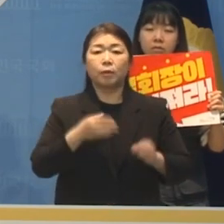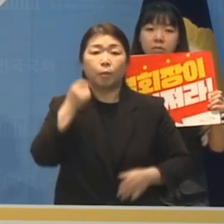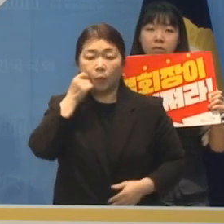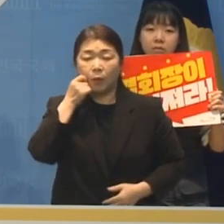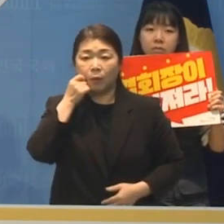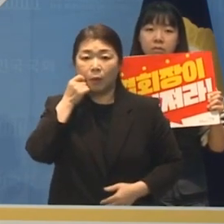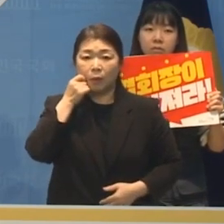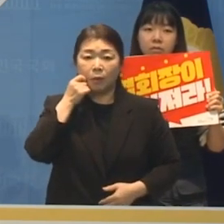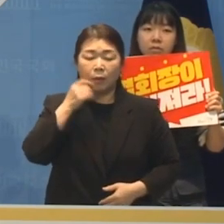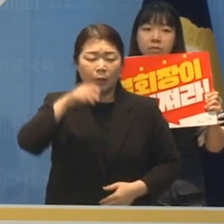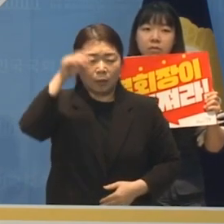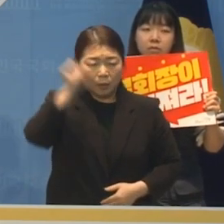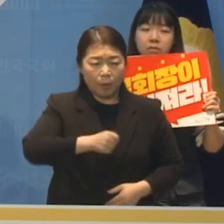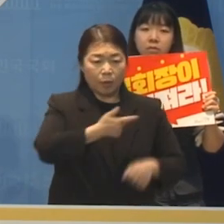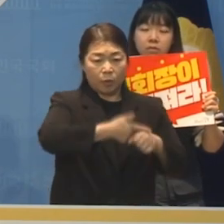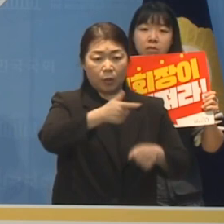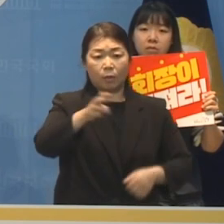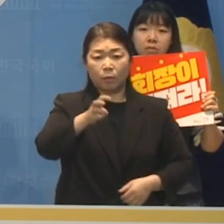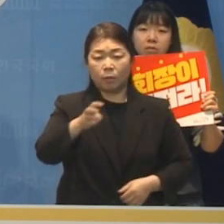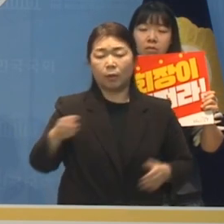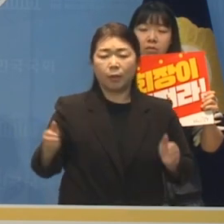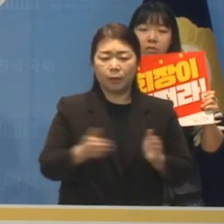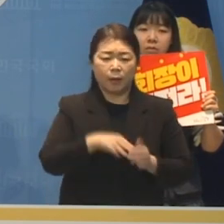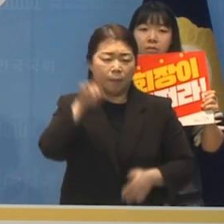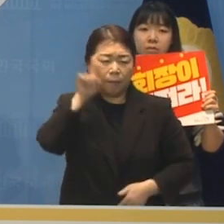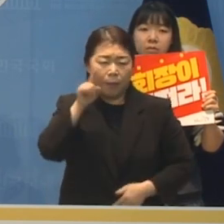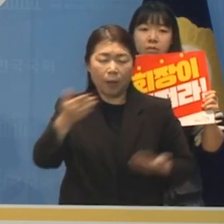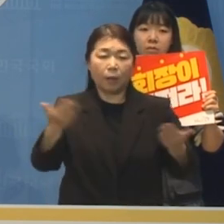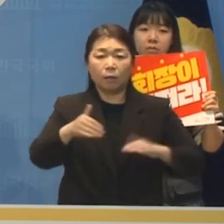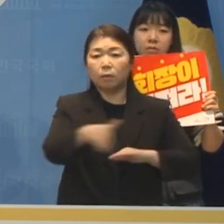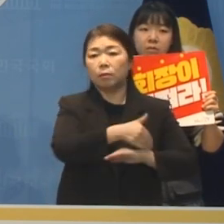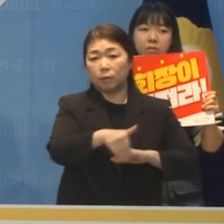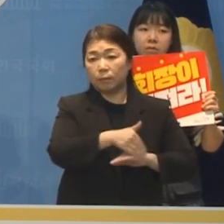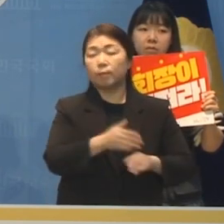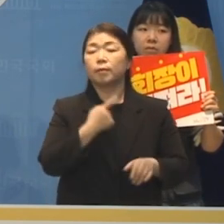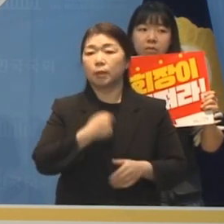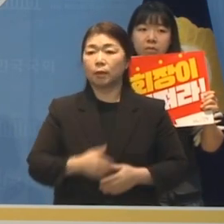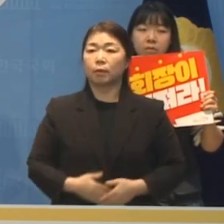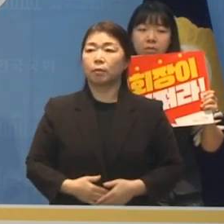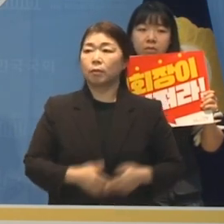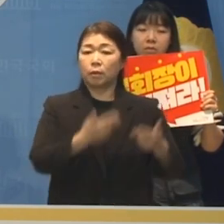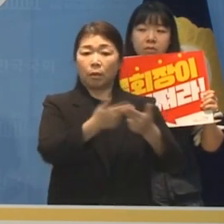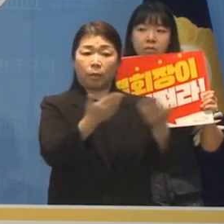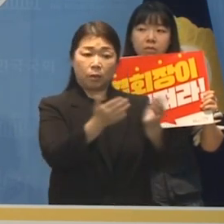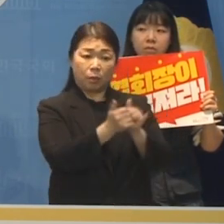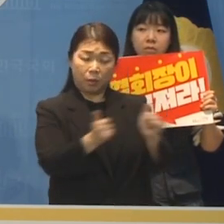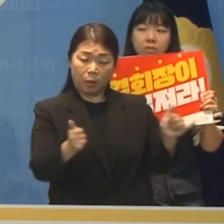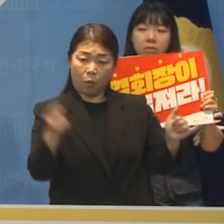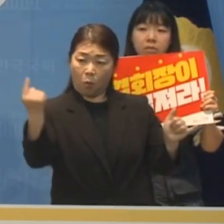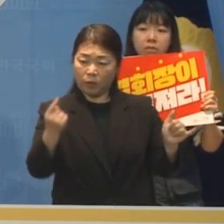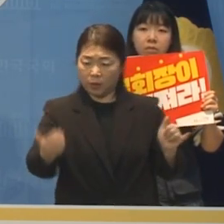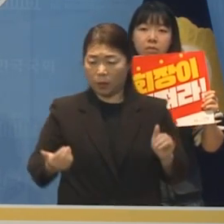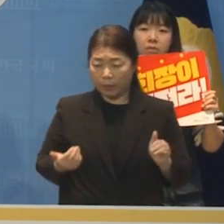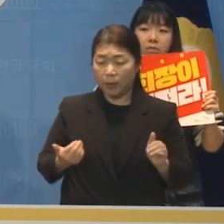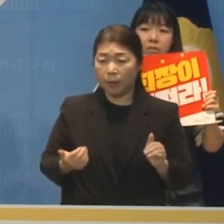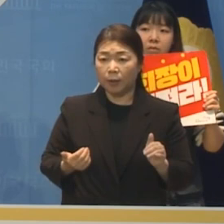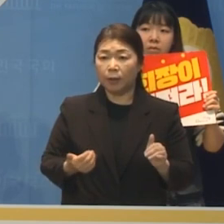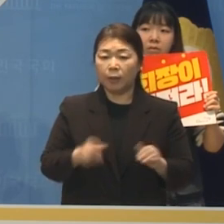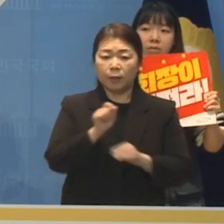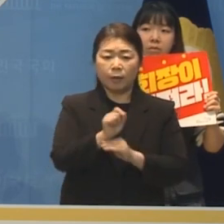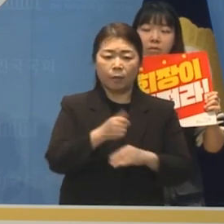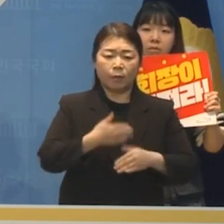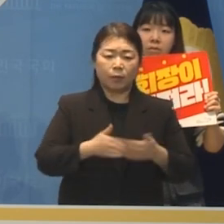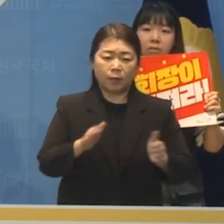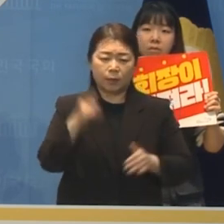못하며 새벽 6시 30분까지 매일 출근했습니다. 협회 직원들이 출근하기 전에 사무실을